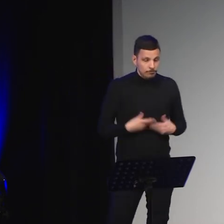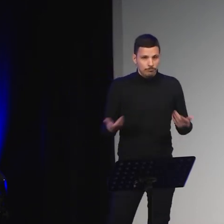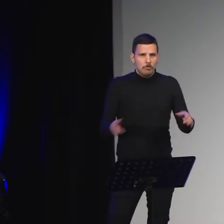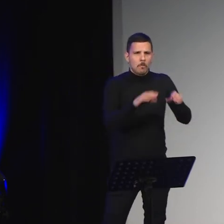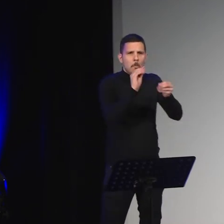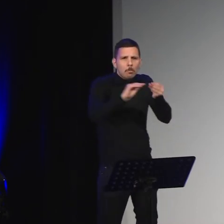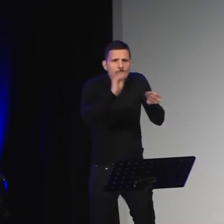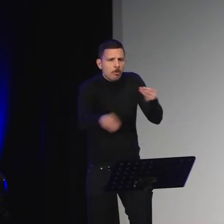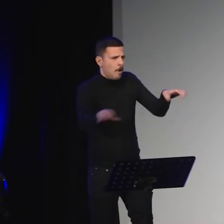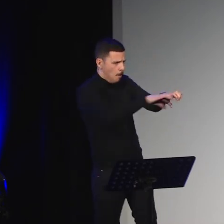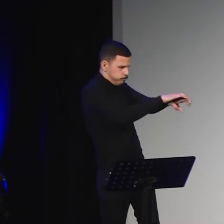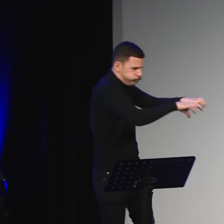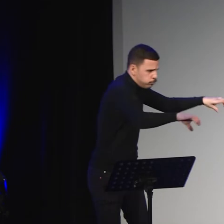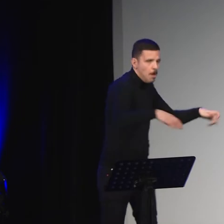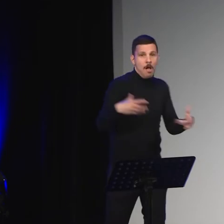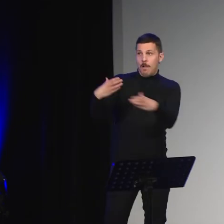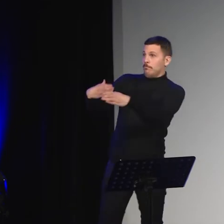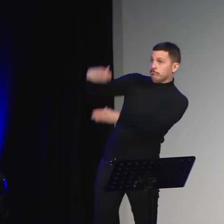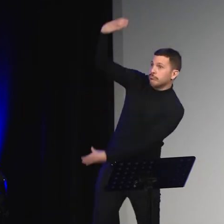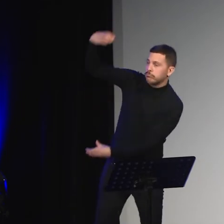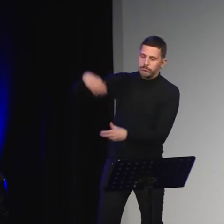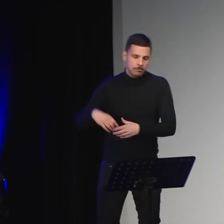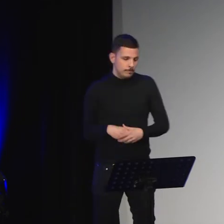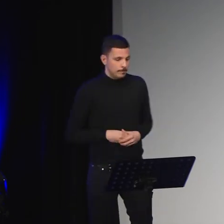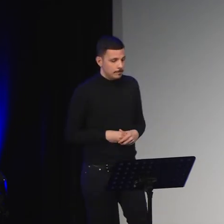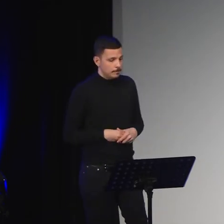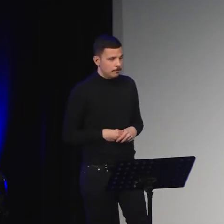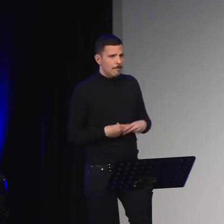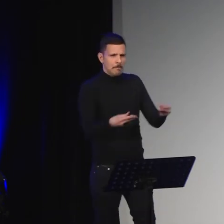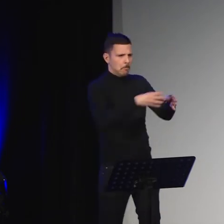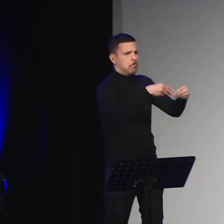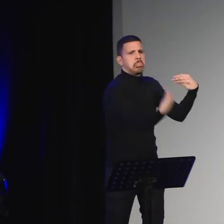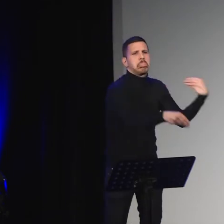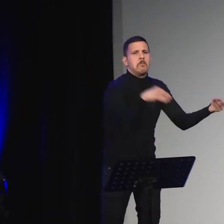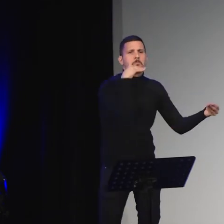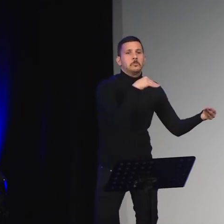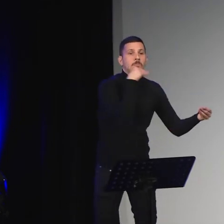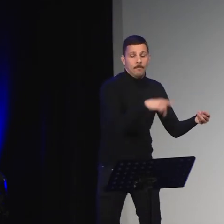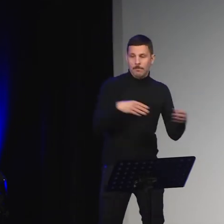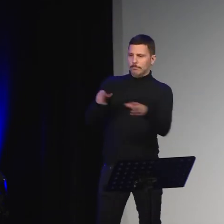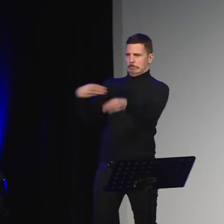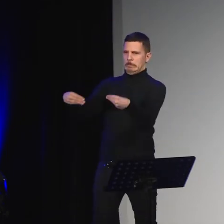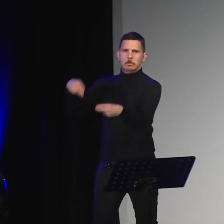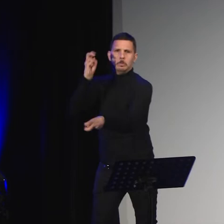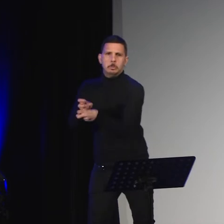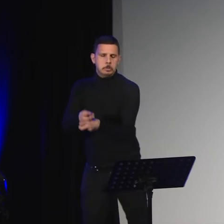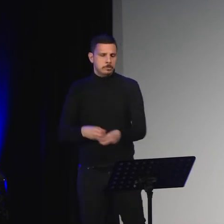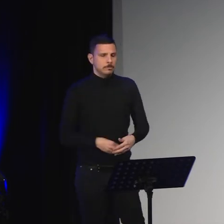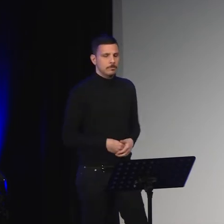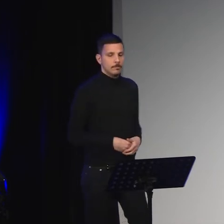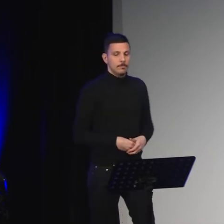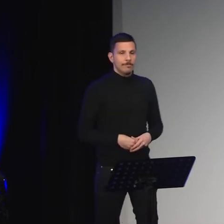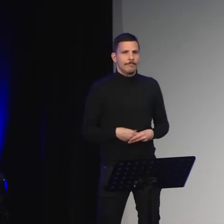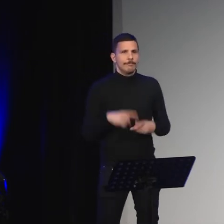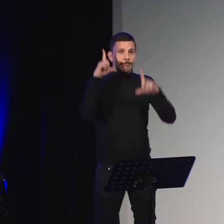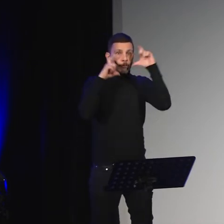Chaque fois qu'on apprend, on passe D'une idée à l'autre, d'une pensée à l'autre, d'une découverte